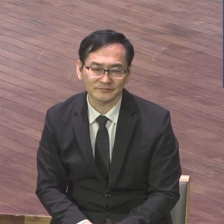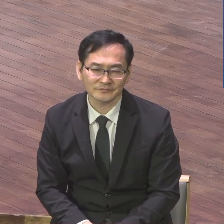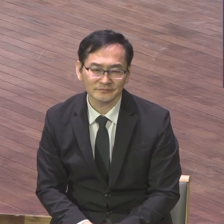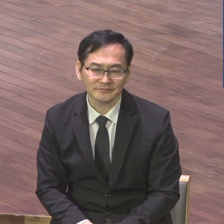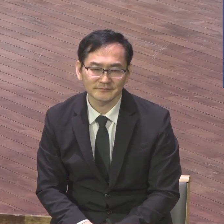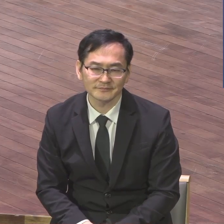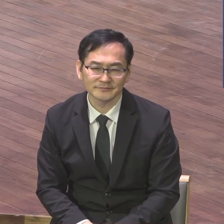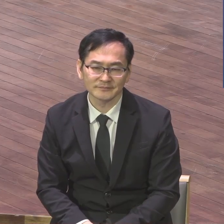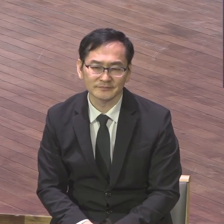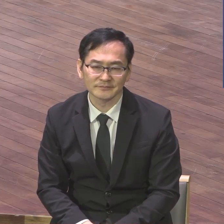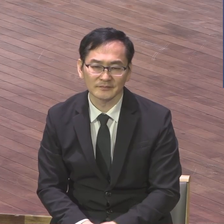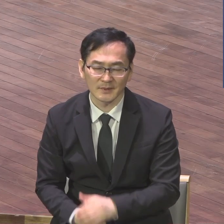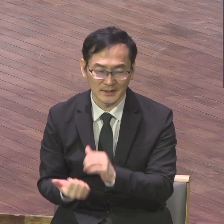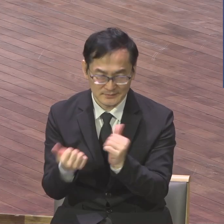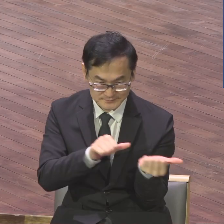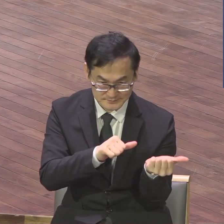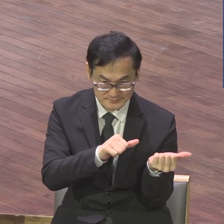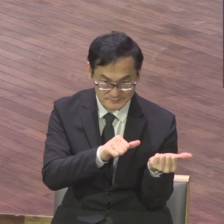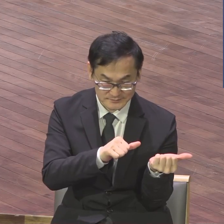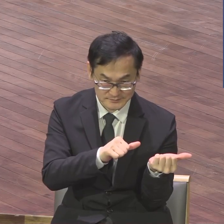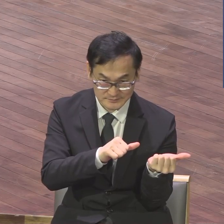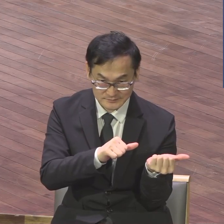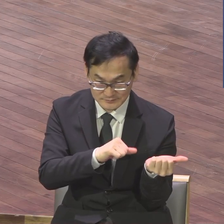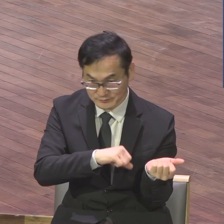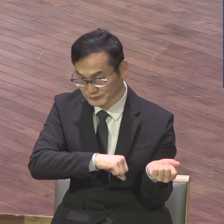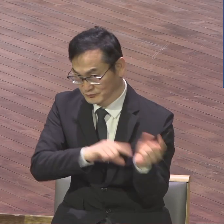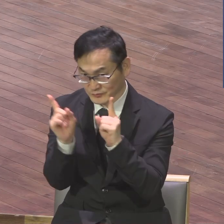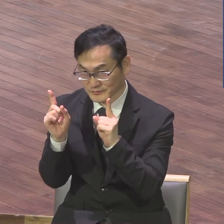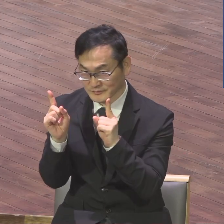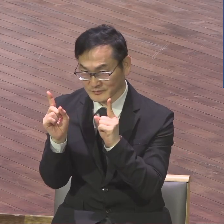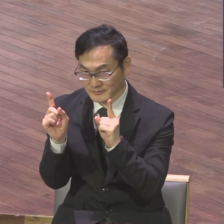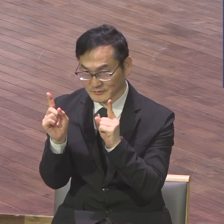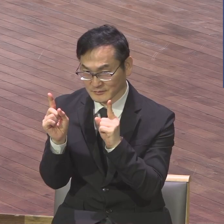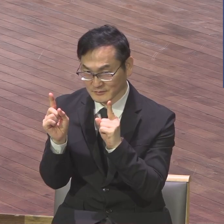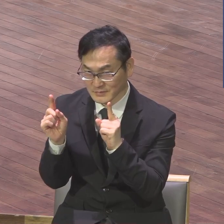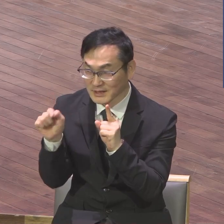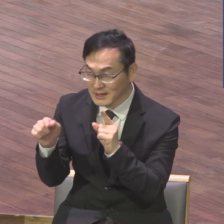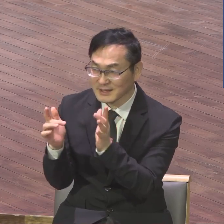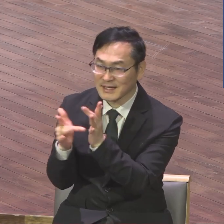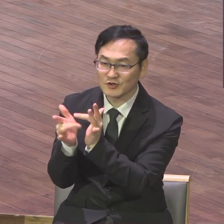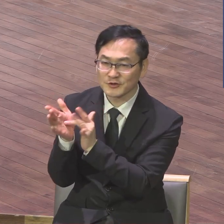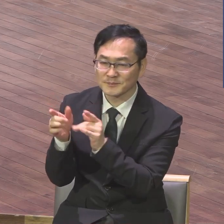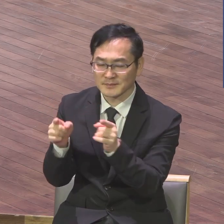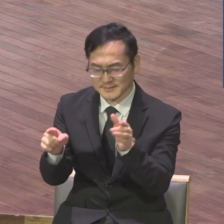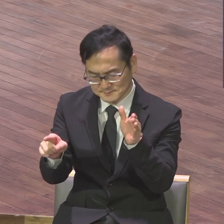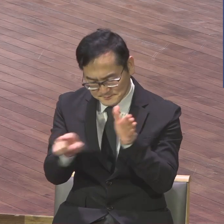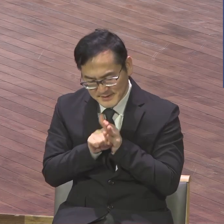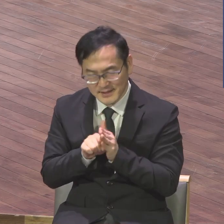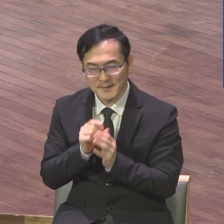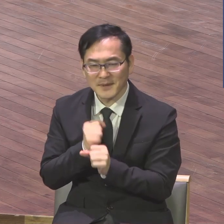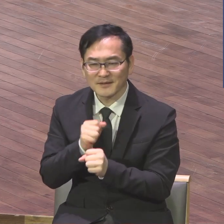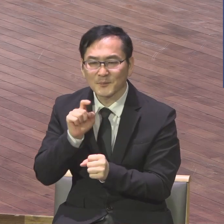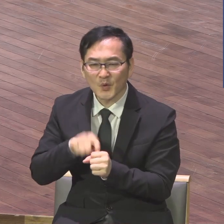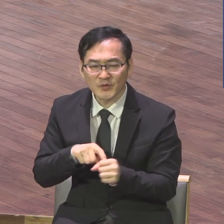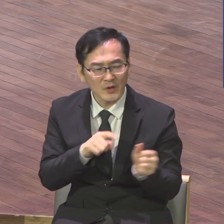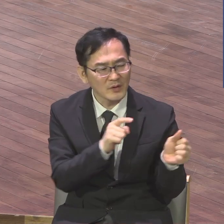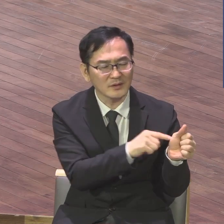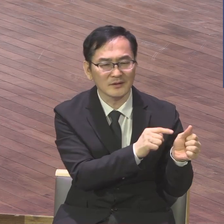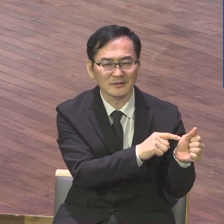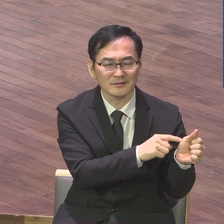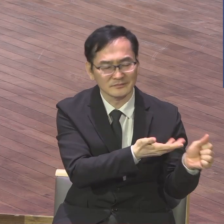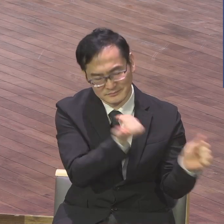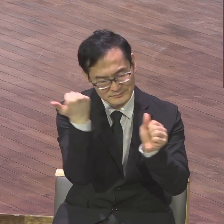사망 권세를 이기시고 부활하신 예수님의 이 사역을 사람들로 믿게 하기 위해서 나사로 사건을 일으킨